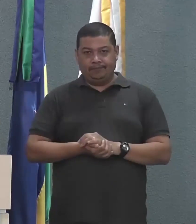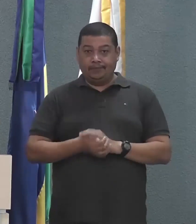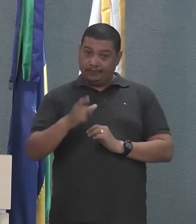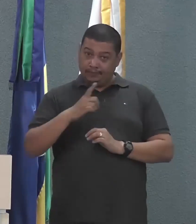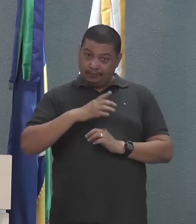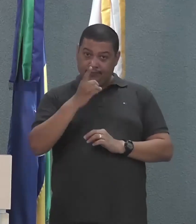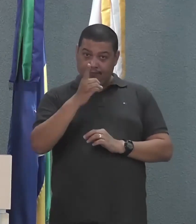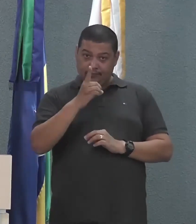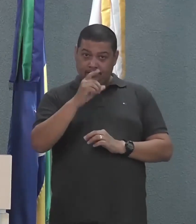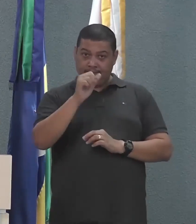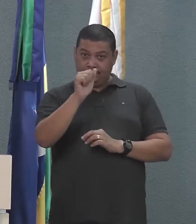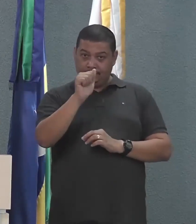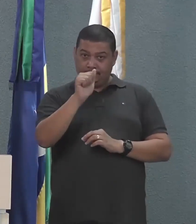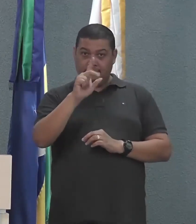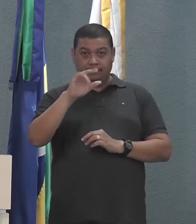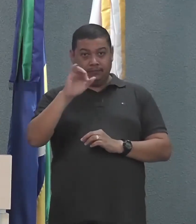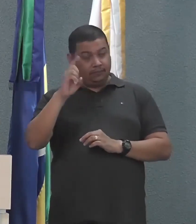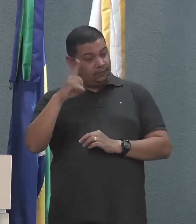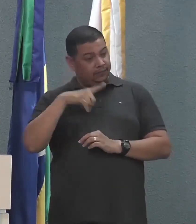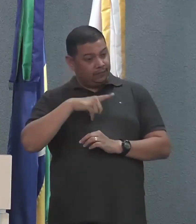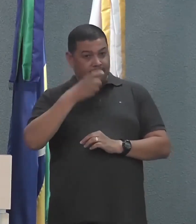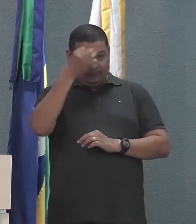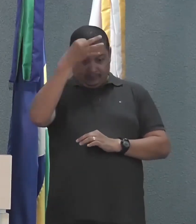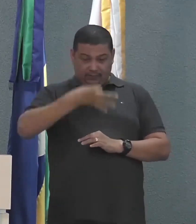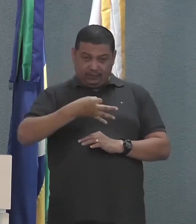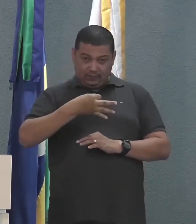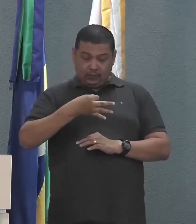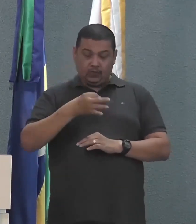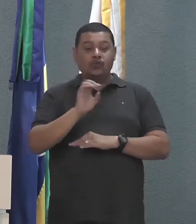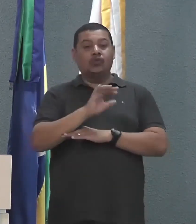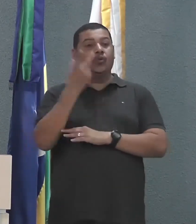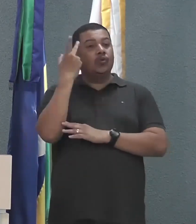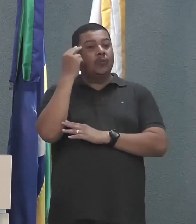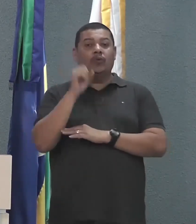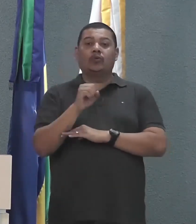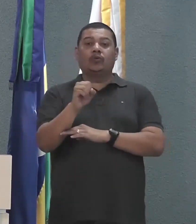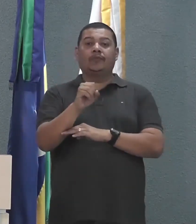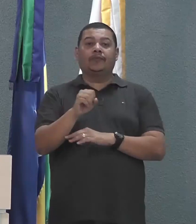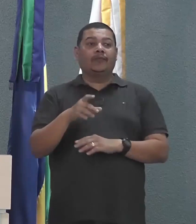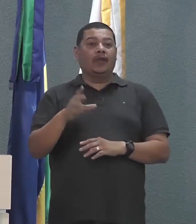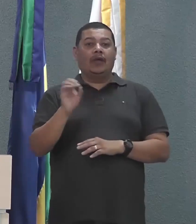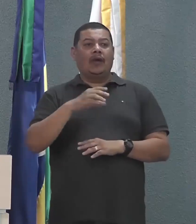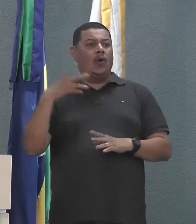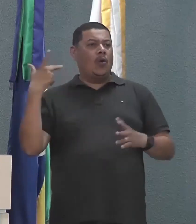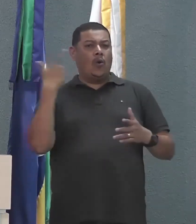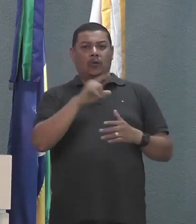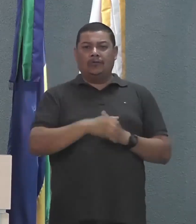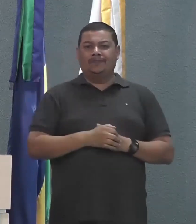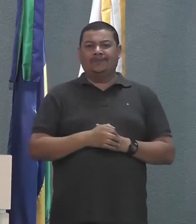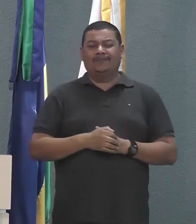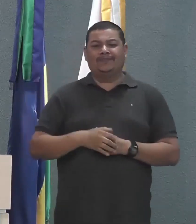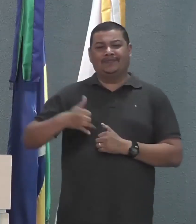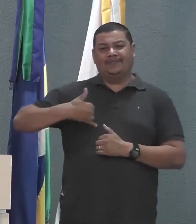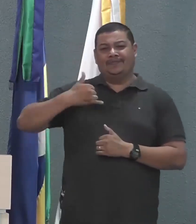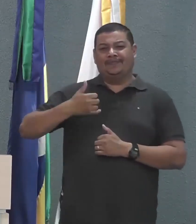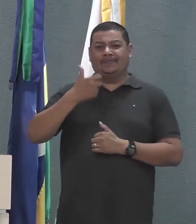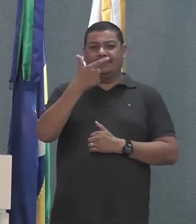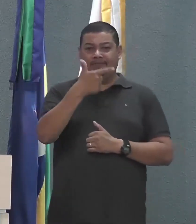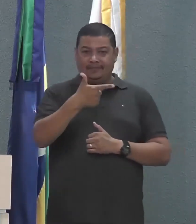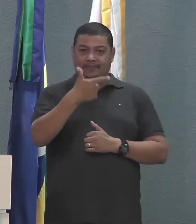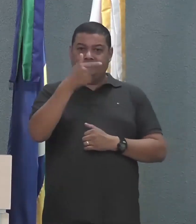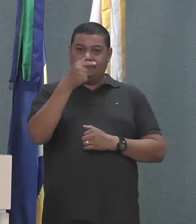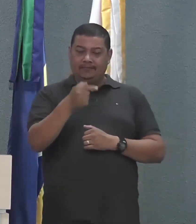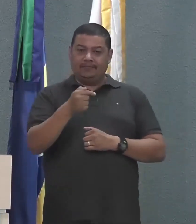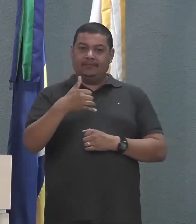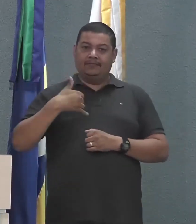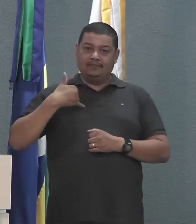que estava totalmente certo na mão dele e acabou perdendo a vida. Um menino de 27 anos